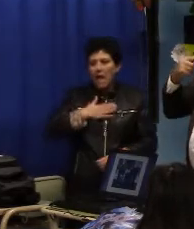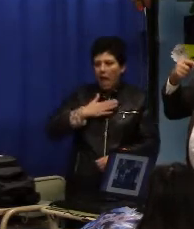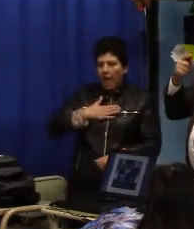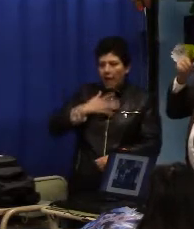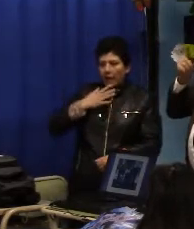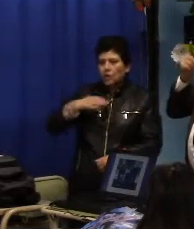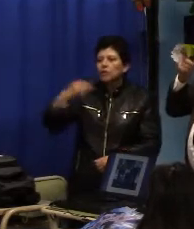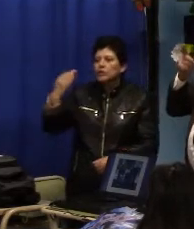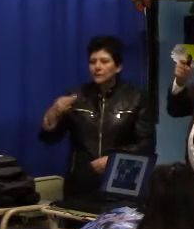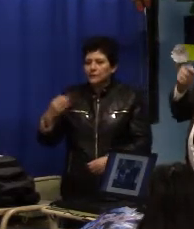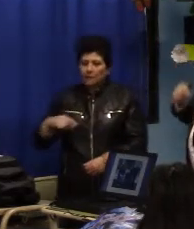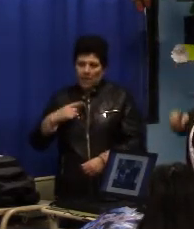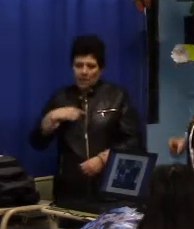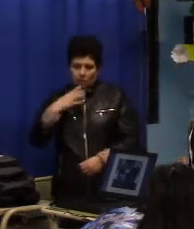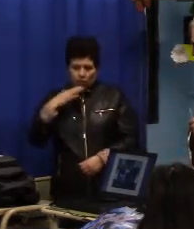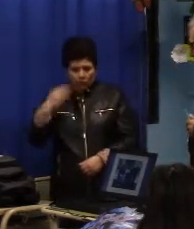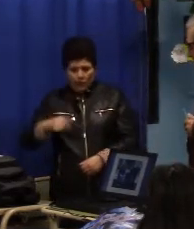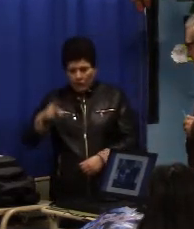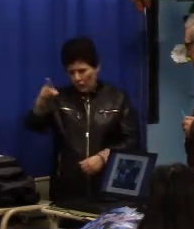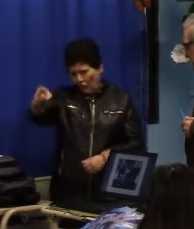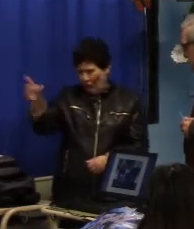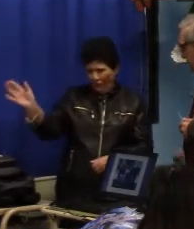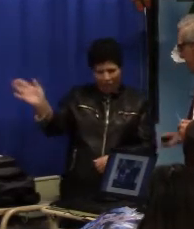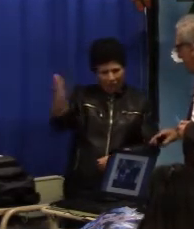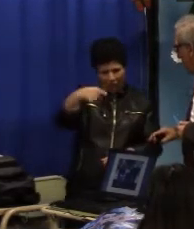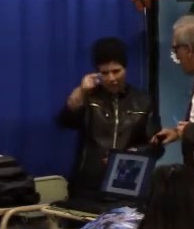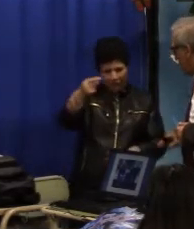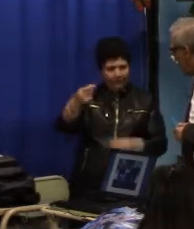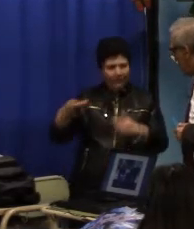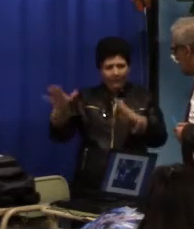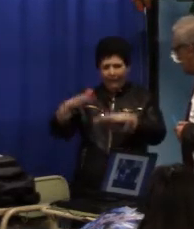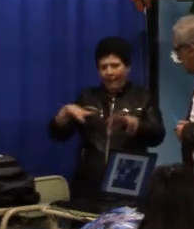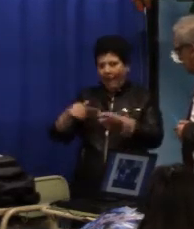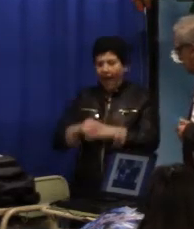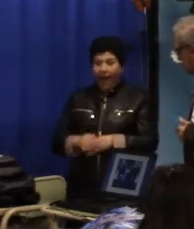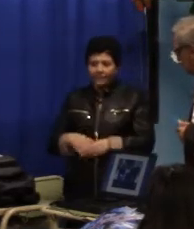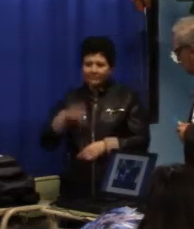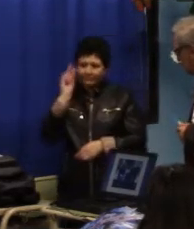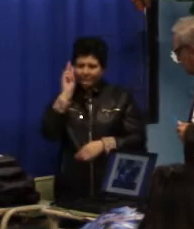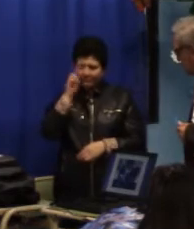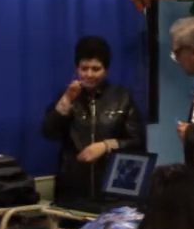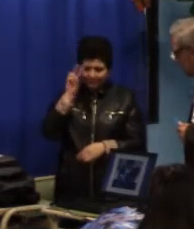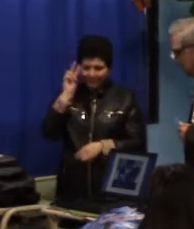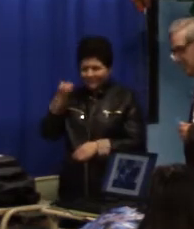Yo sé todo lo que ustedes hacen. Tengo espías.